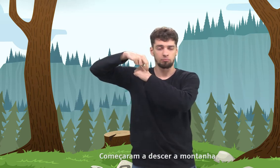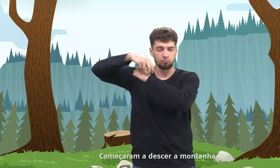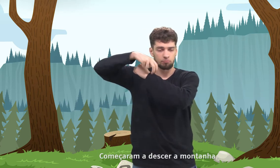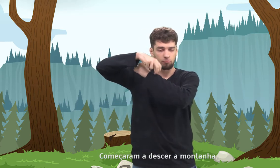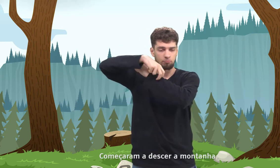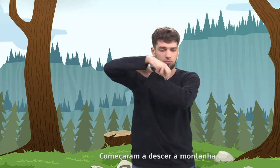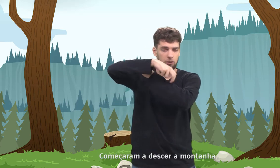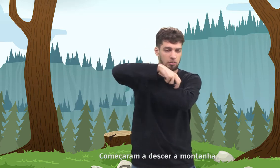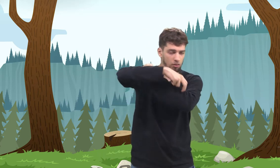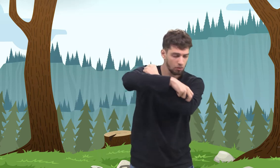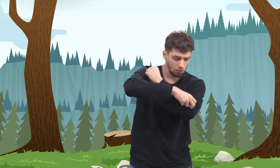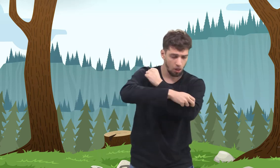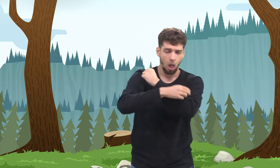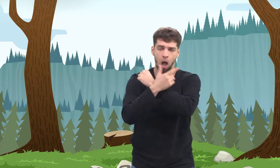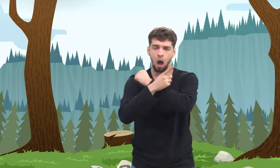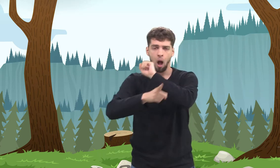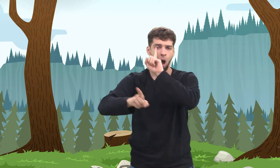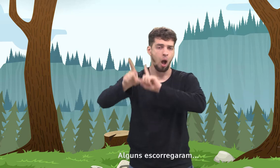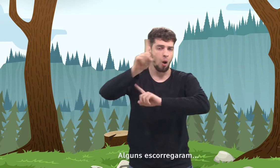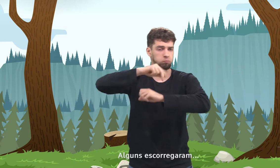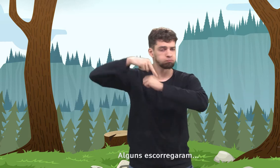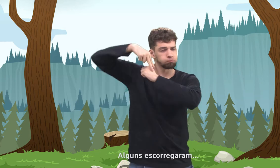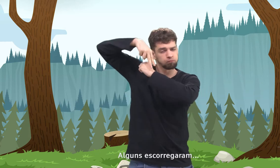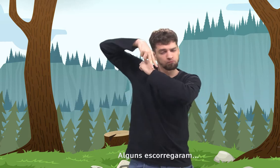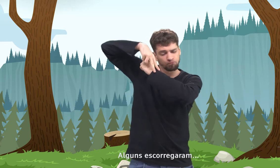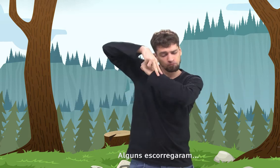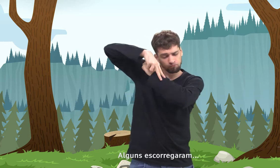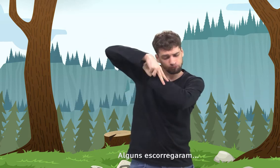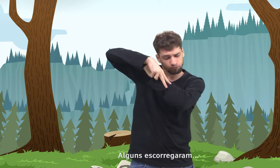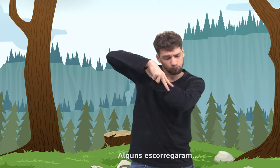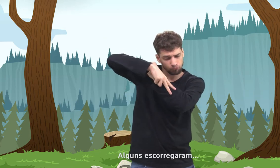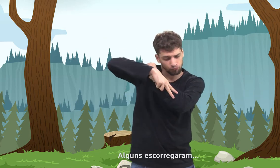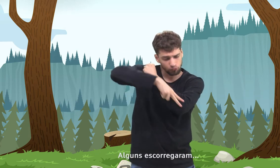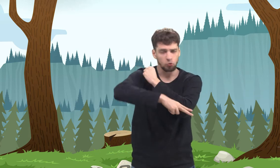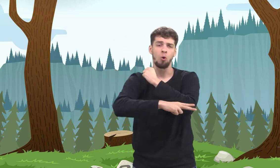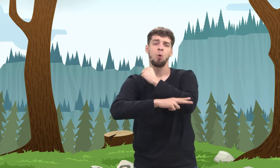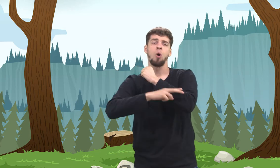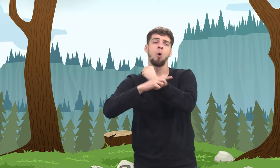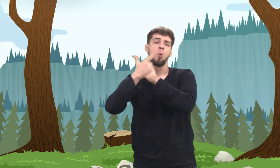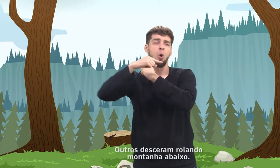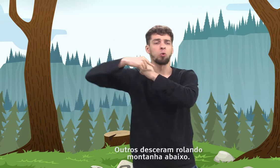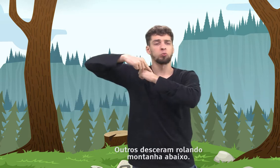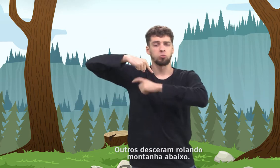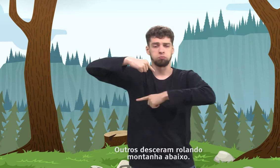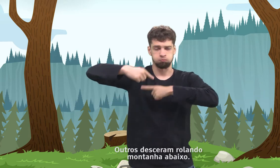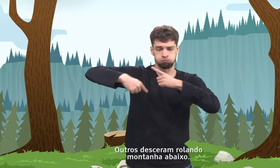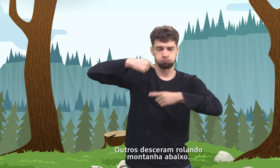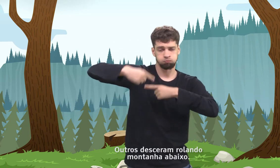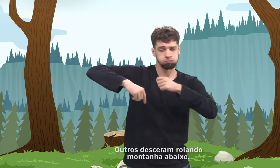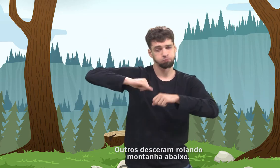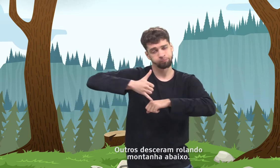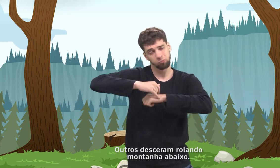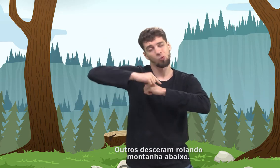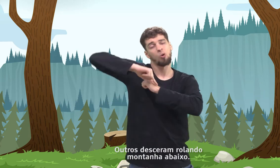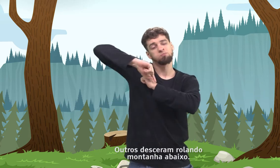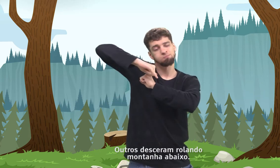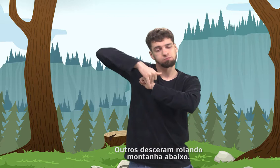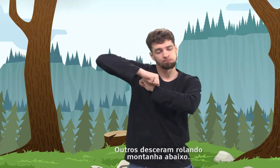montanha alguns escorregaram outros desceram rolando montanha abaixo